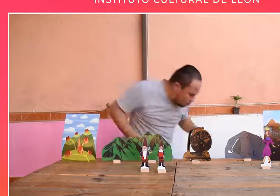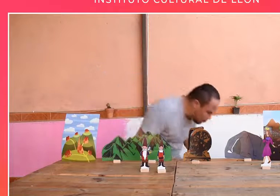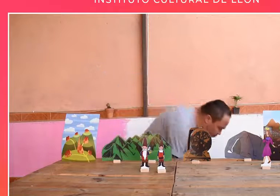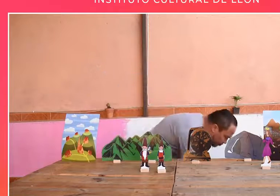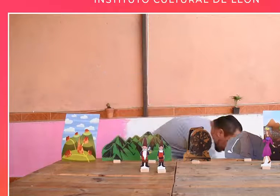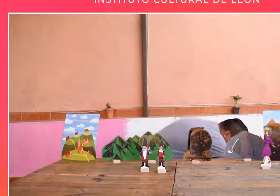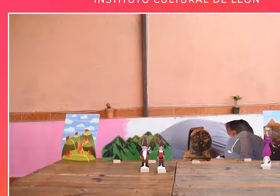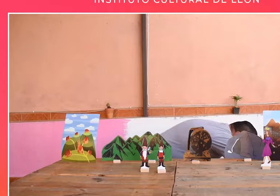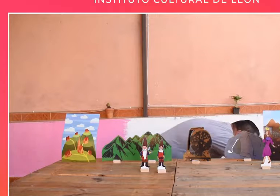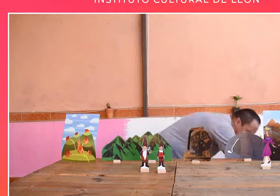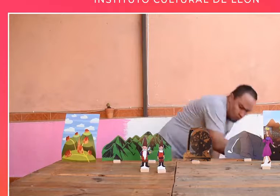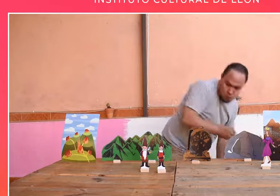los encontró.